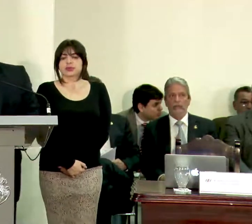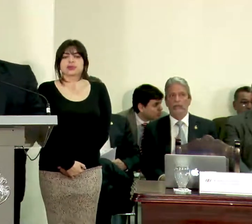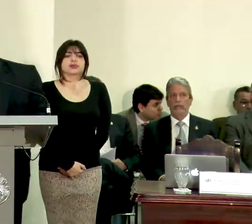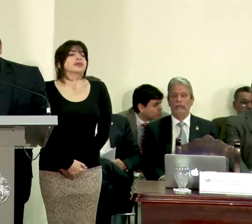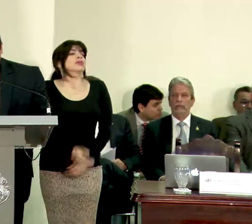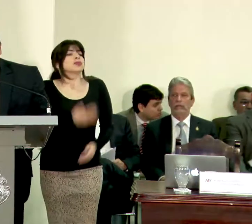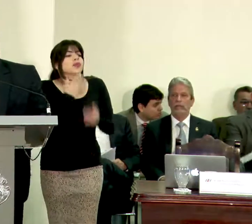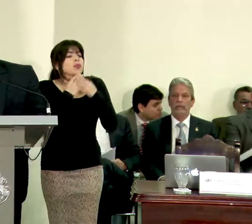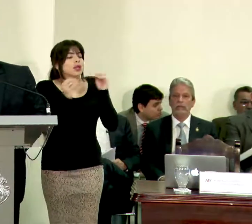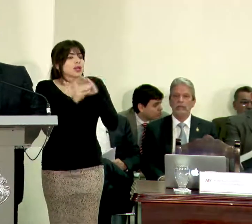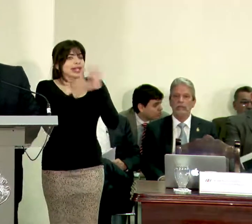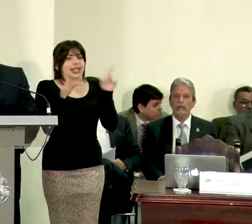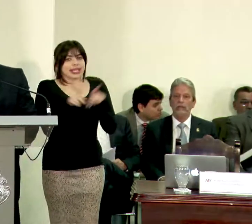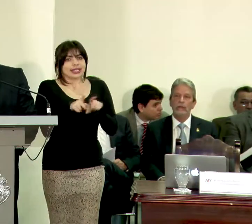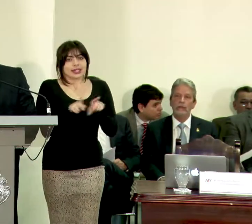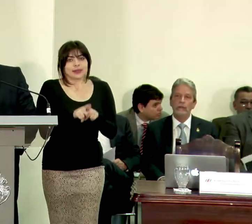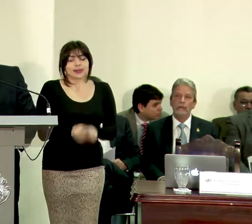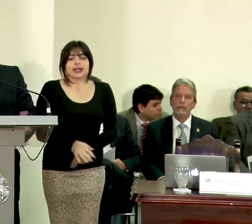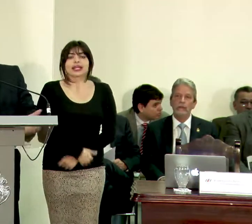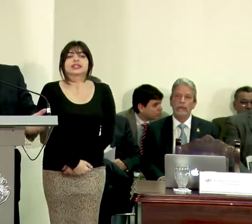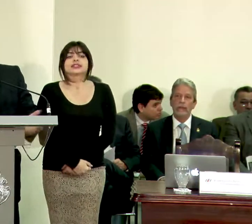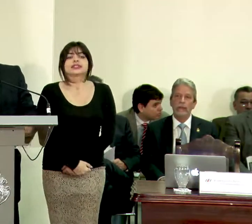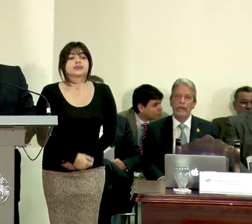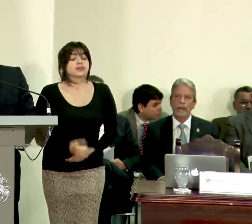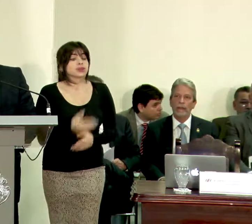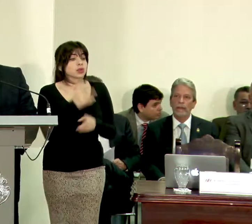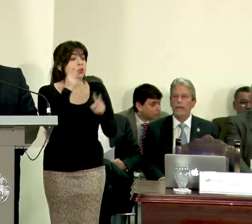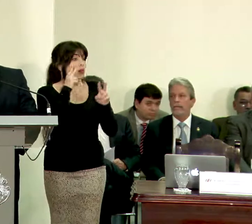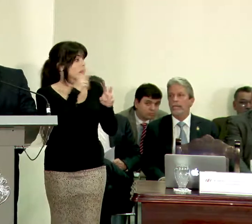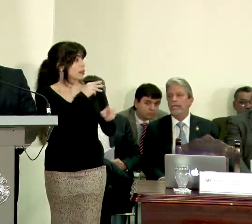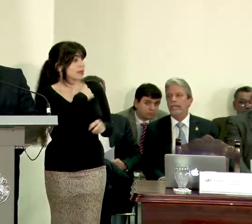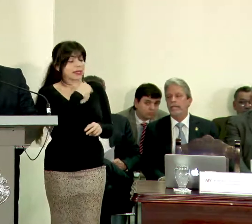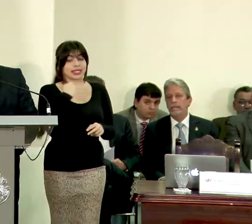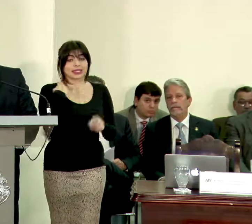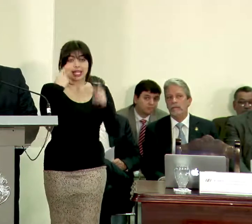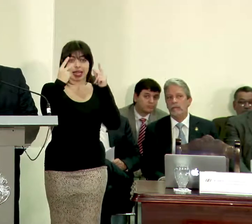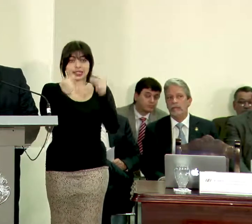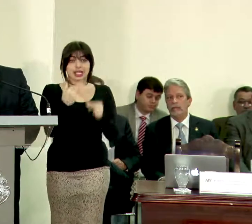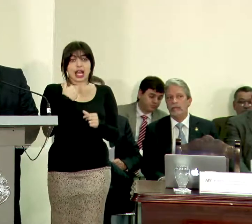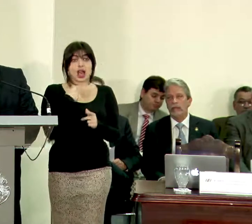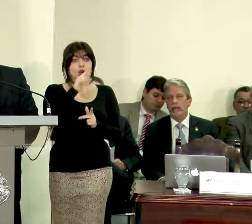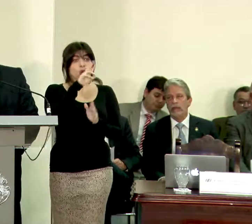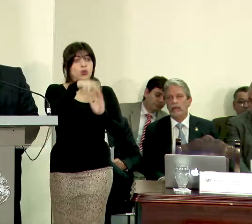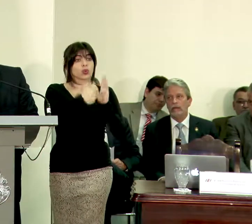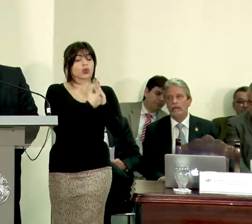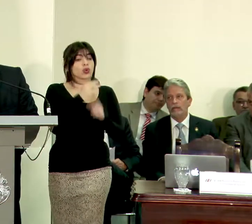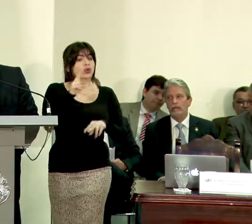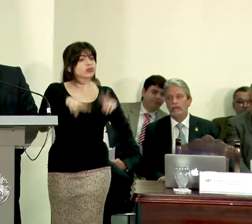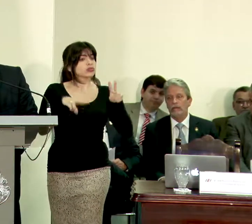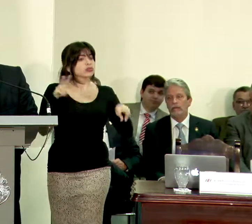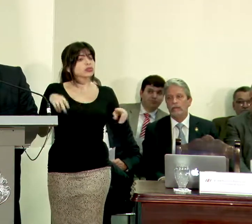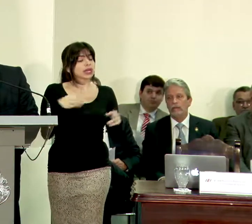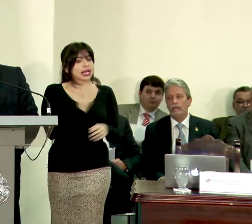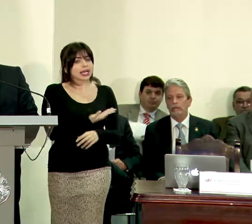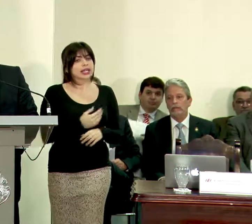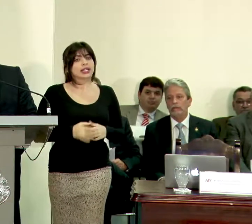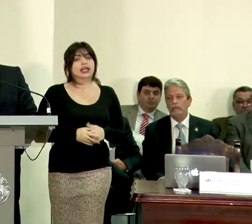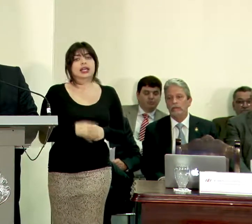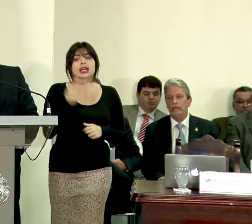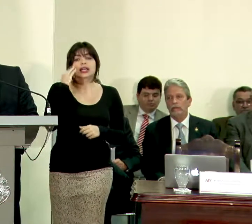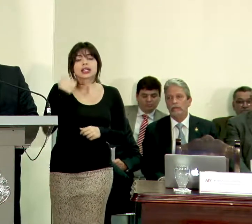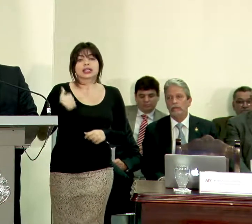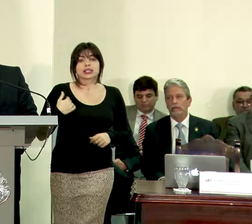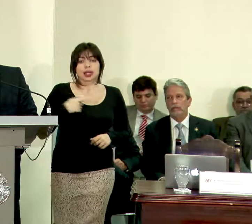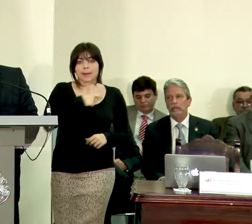Bueno, muy buenos días también. Ustedes, en vista de que el Ministerio de Hacienda tiene un rol multivariable aquí, y dado que el